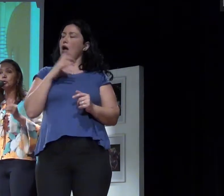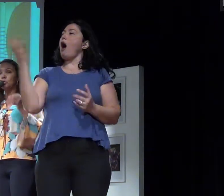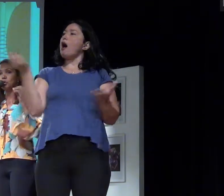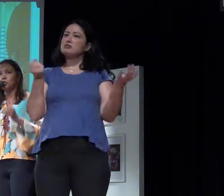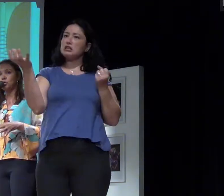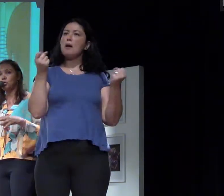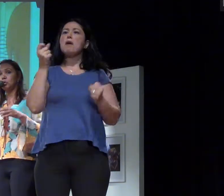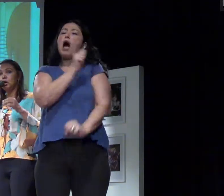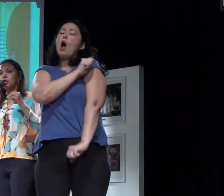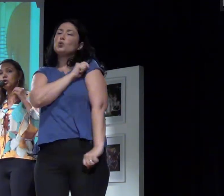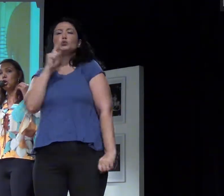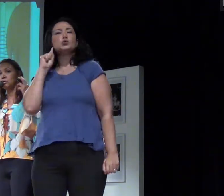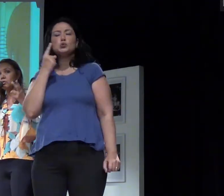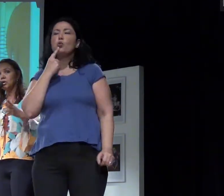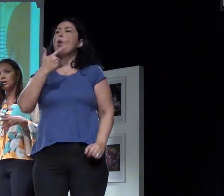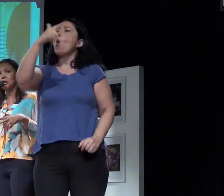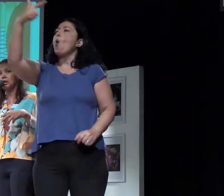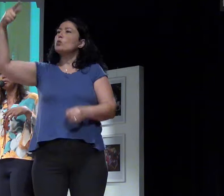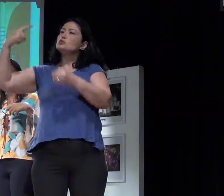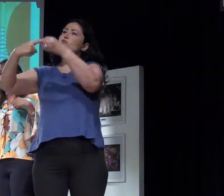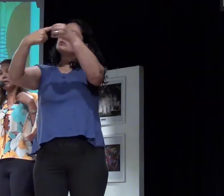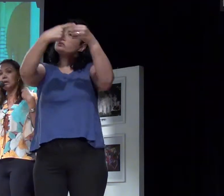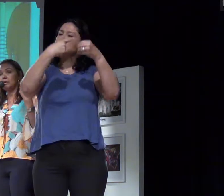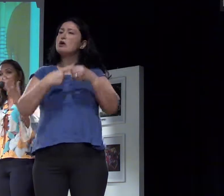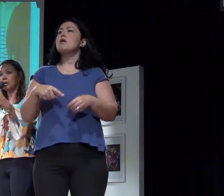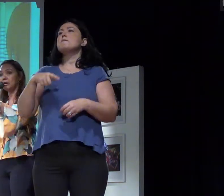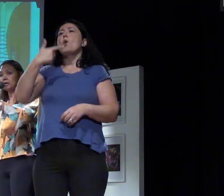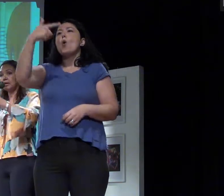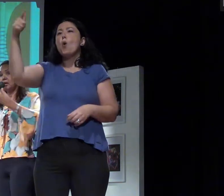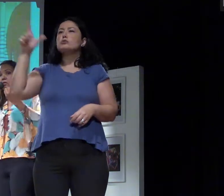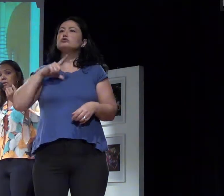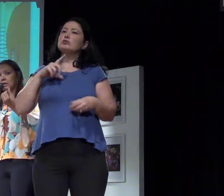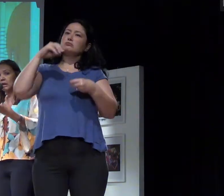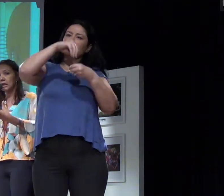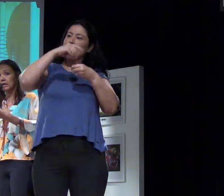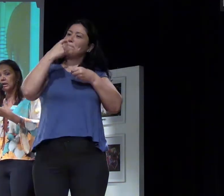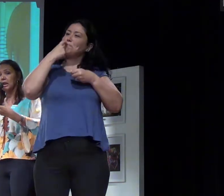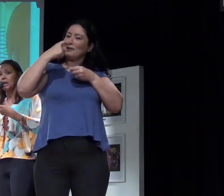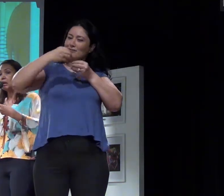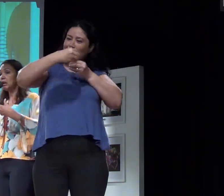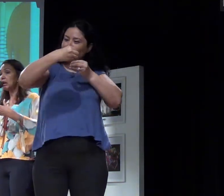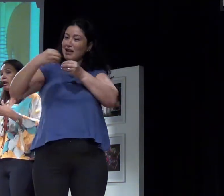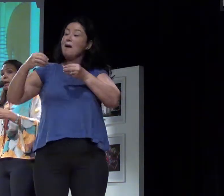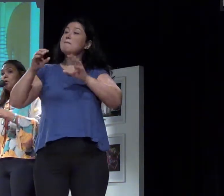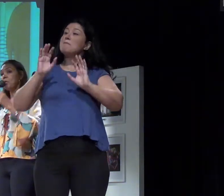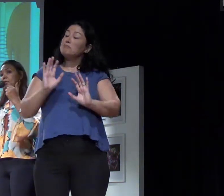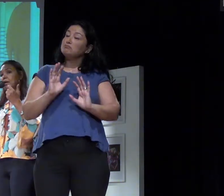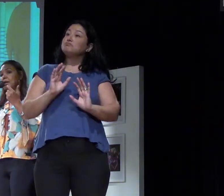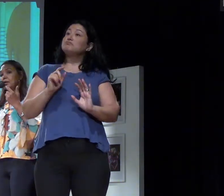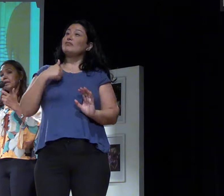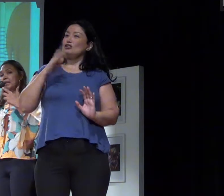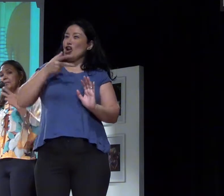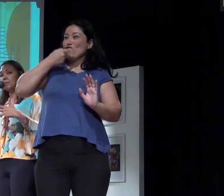recebe alunos surdos de outros municípios, de municípios que estão na nossa circunvizinhanças e, como